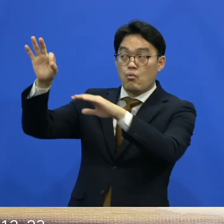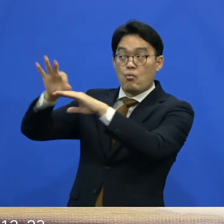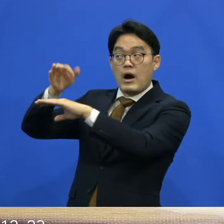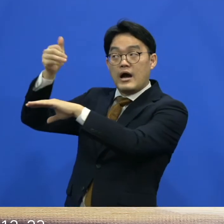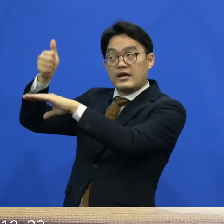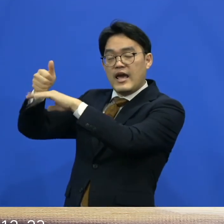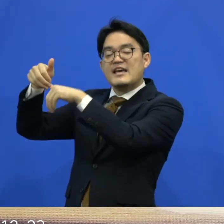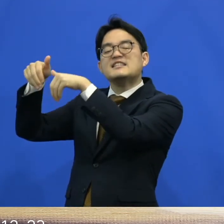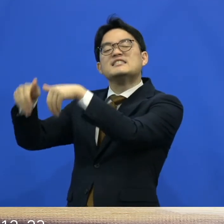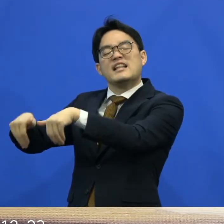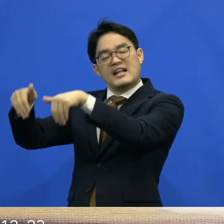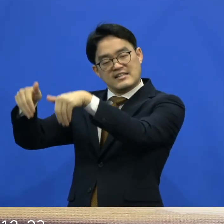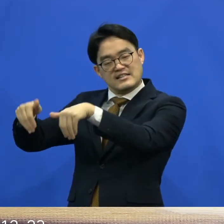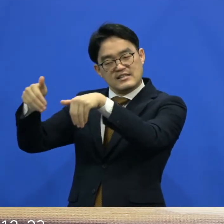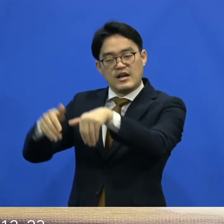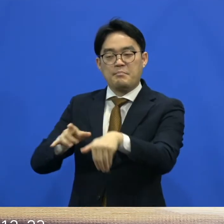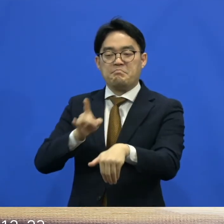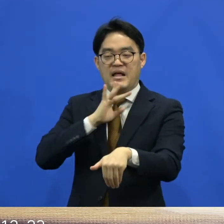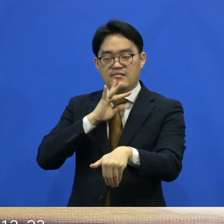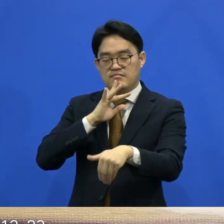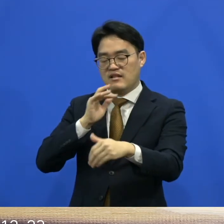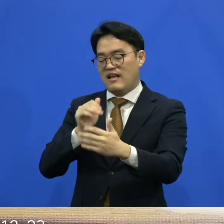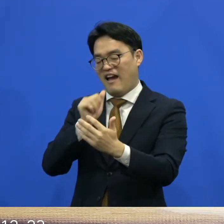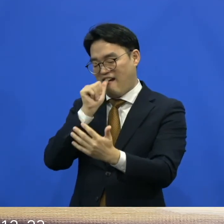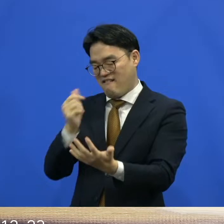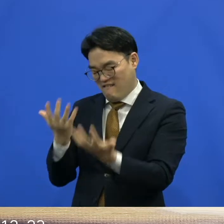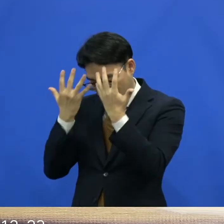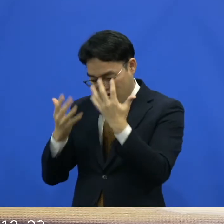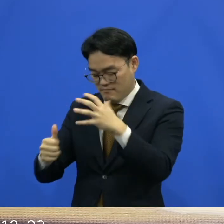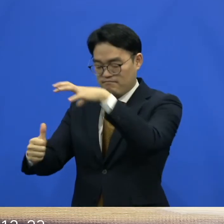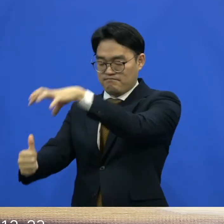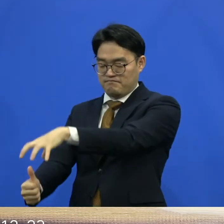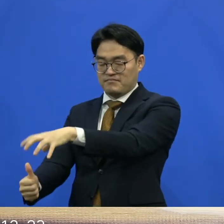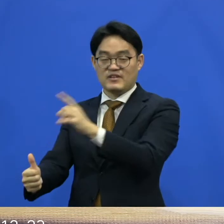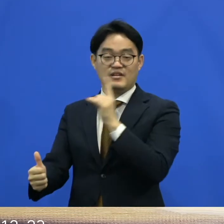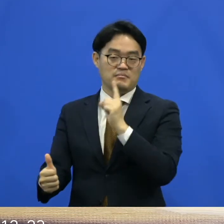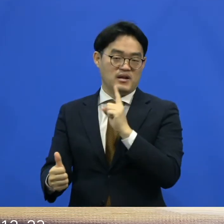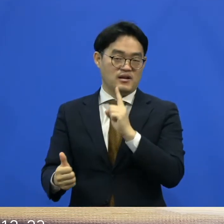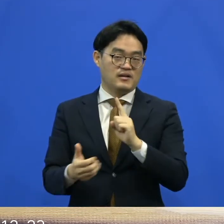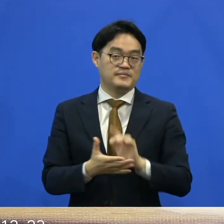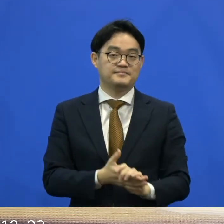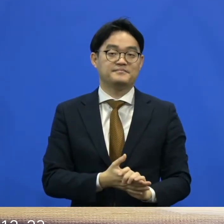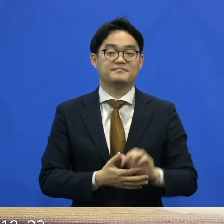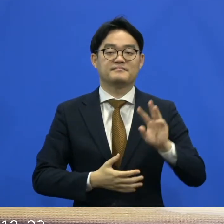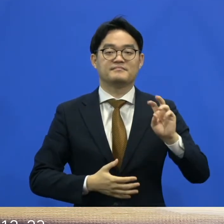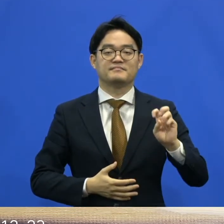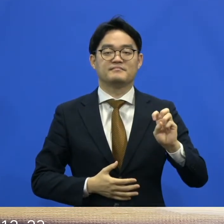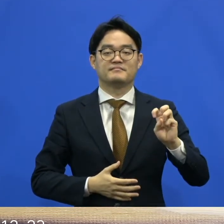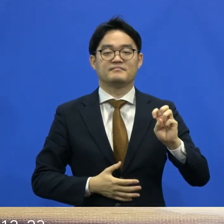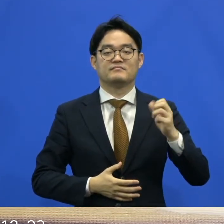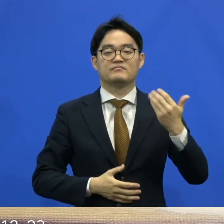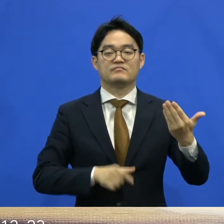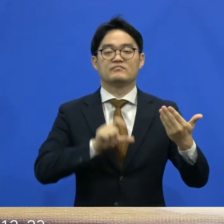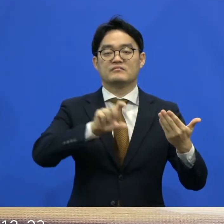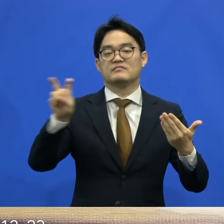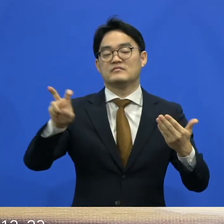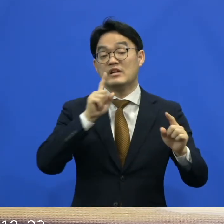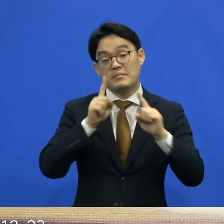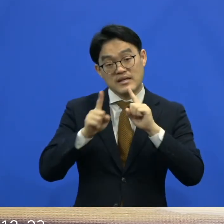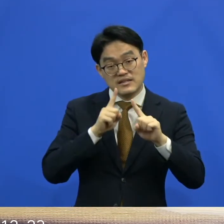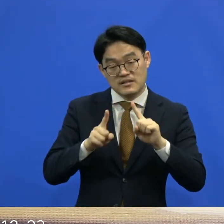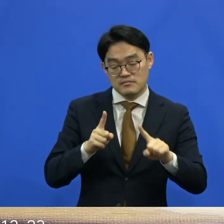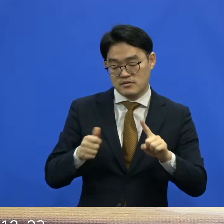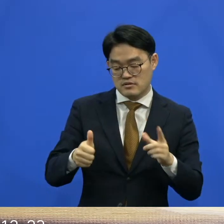39장 20절이죠. 이에 요셉의 주인이 그를 잡아 옥에 가두니 그 옥은